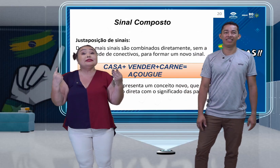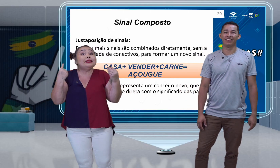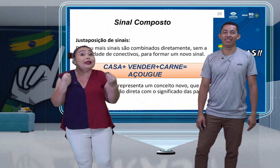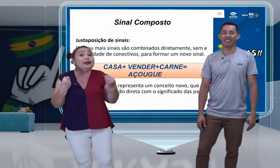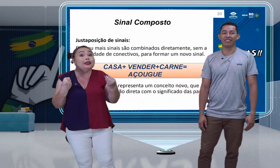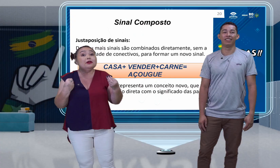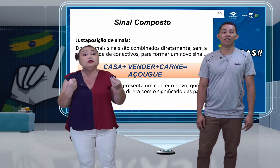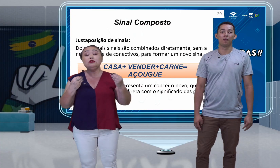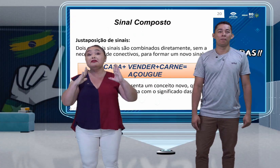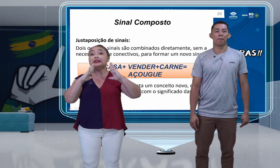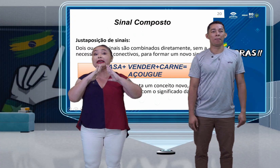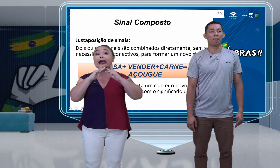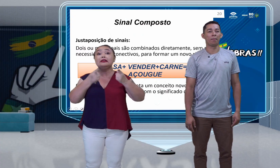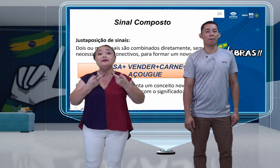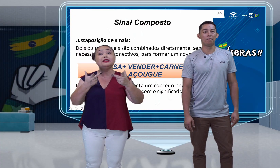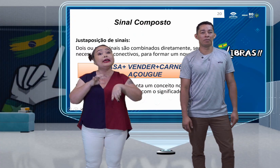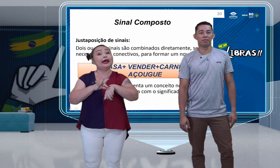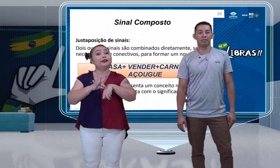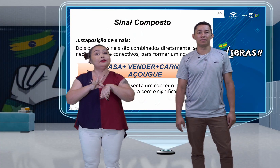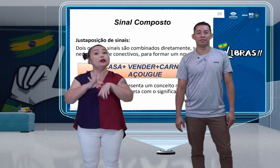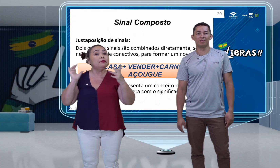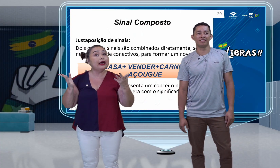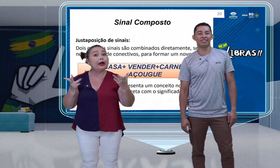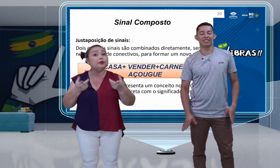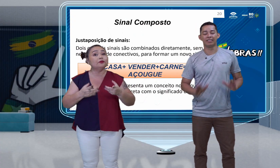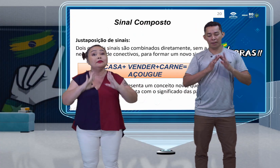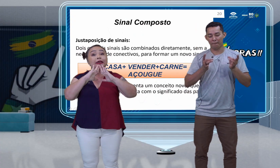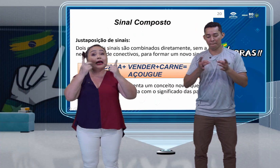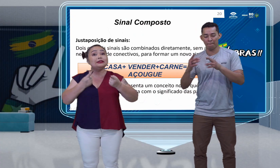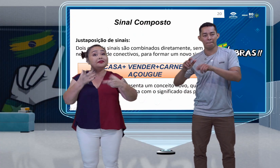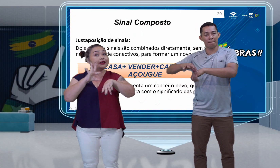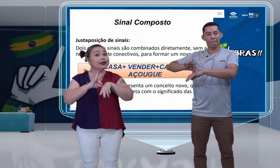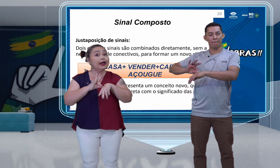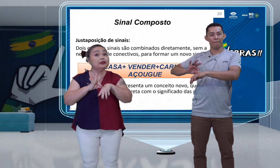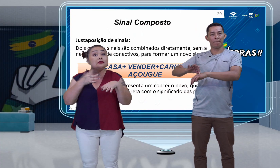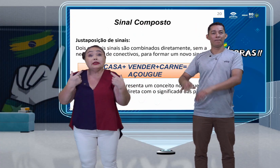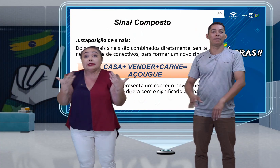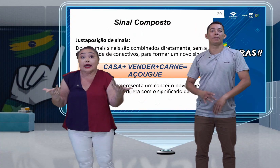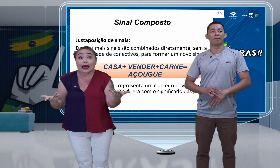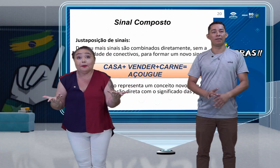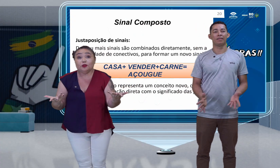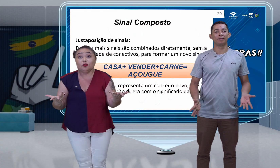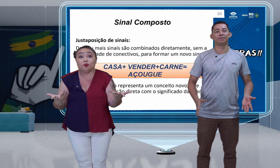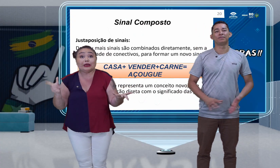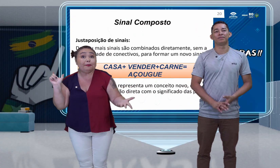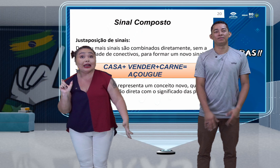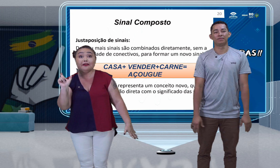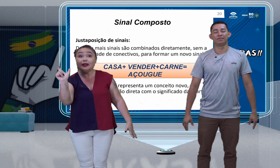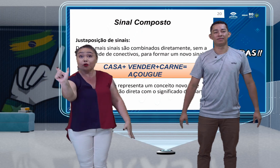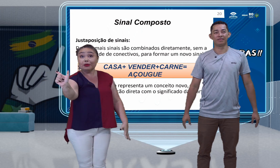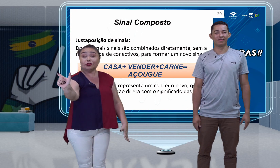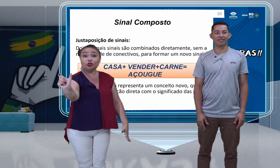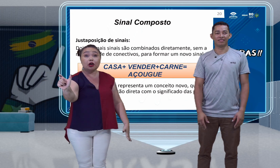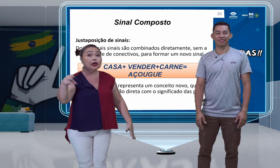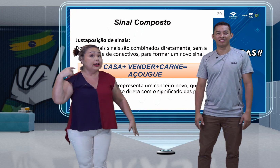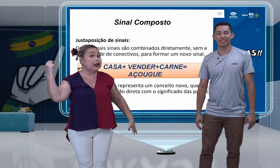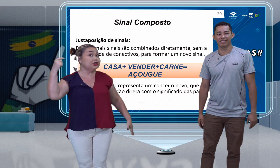na Libras eu tenho que fazer carne e vender carne. Olha como é rápido. Casa, vender carne. E tem que ser rápido, porque a palavra é uma só, ele já está